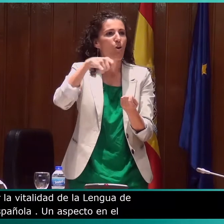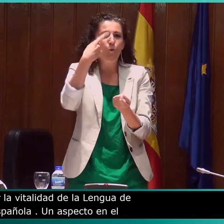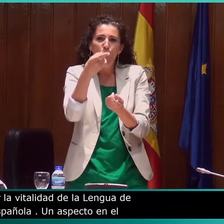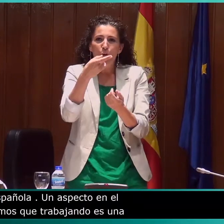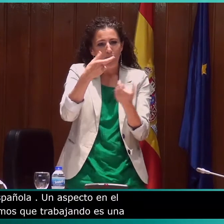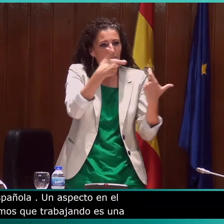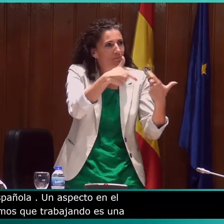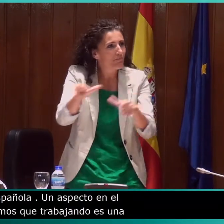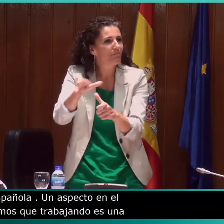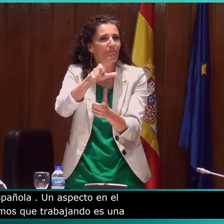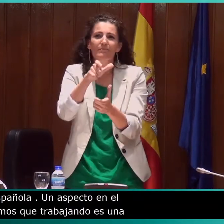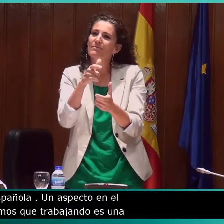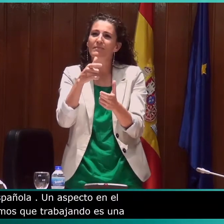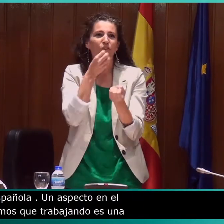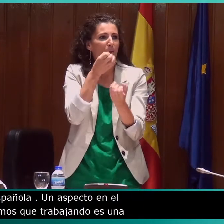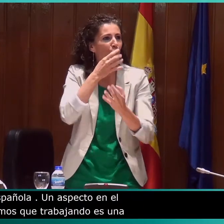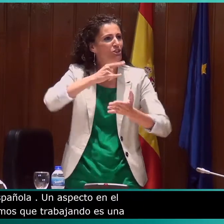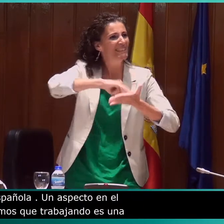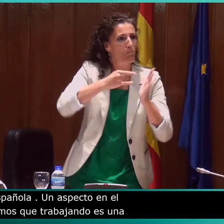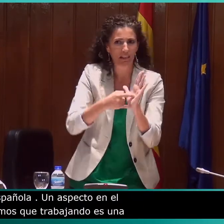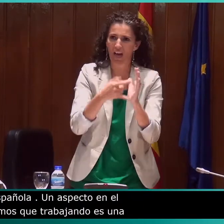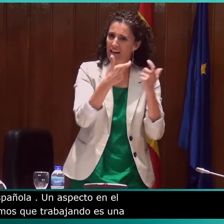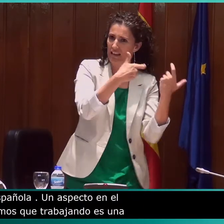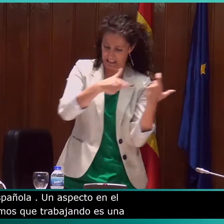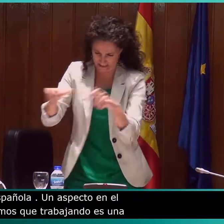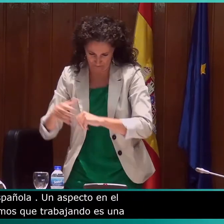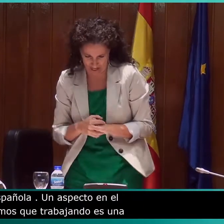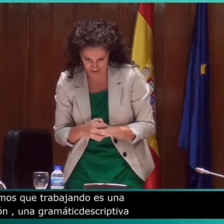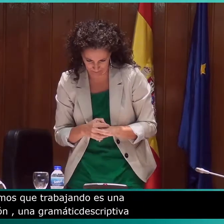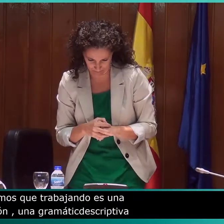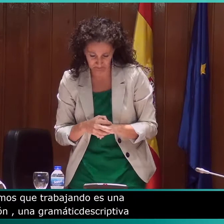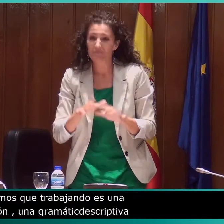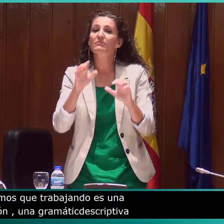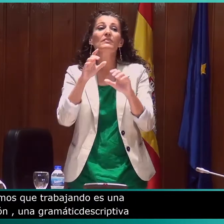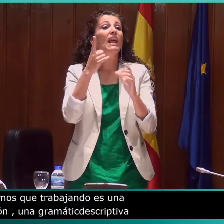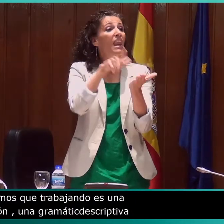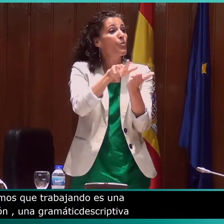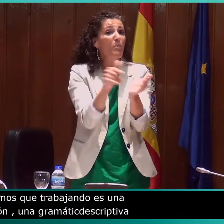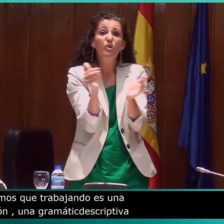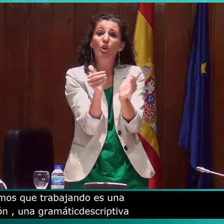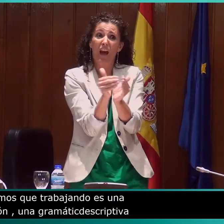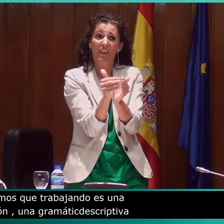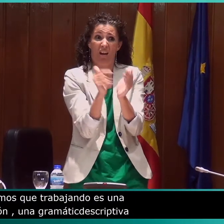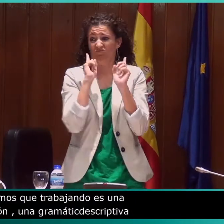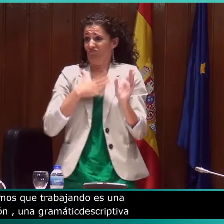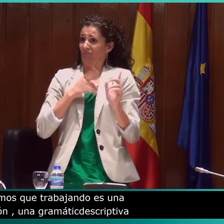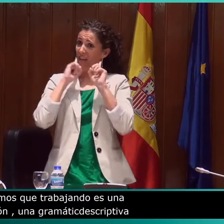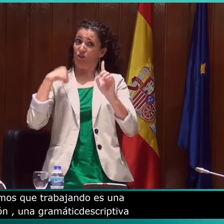recoger recopilar toda esa información en un entorno natural sistematizar esa información para trabajar en ello